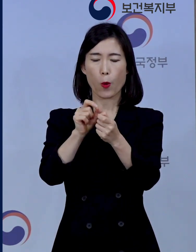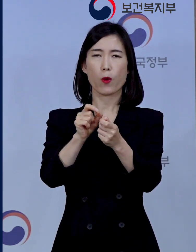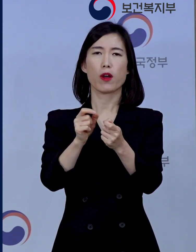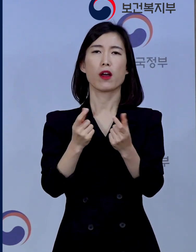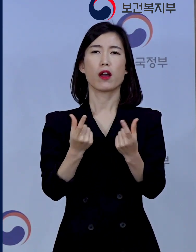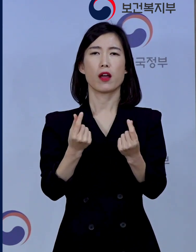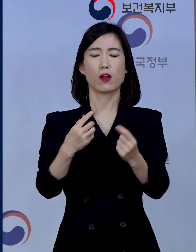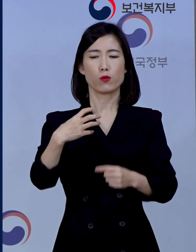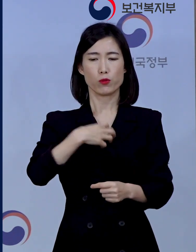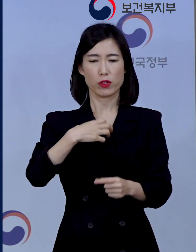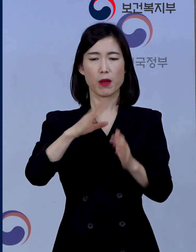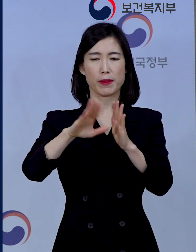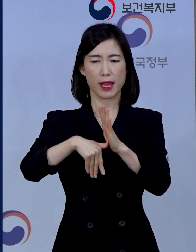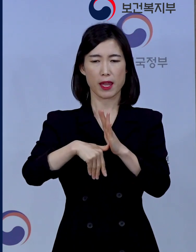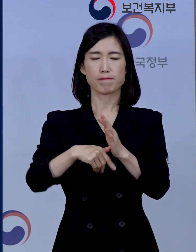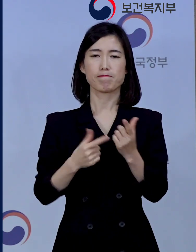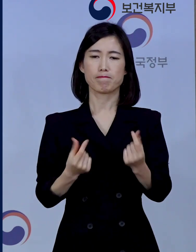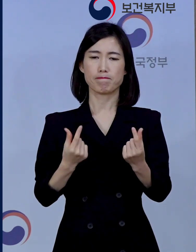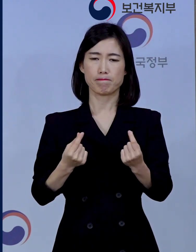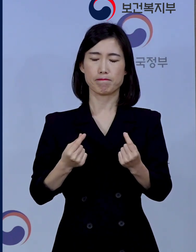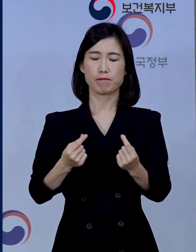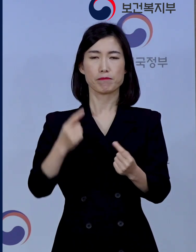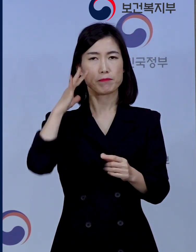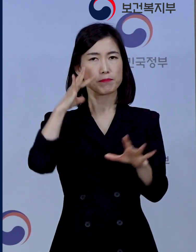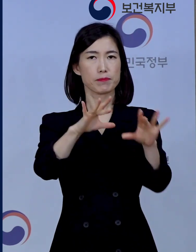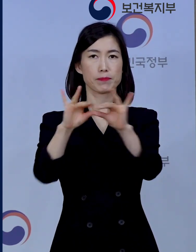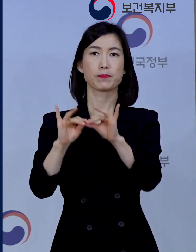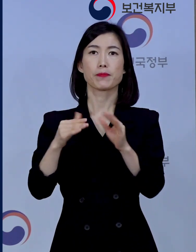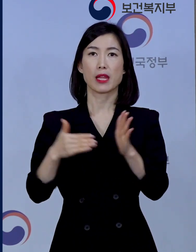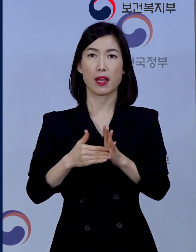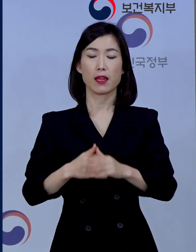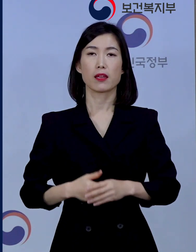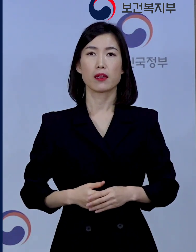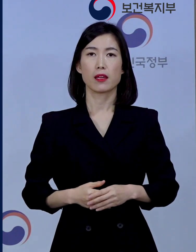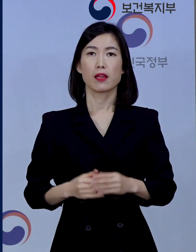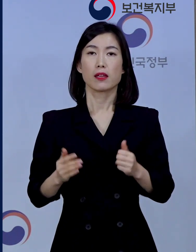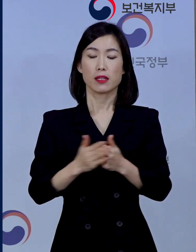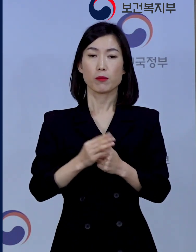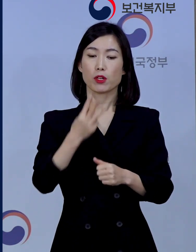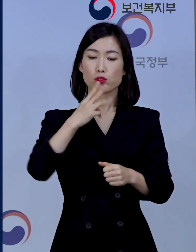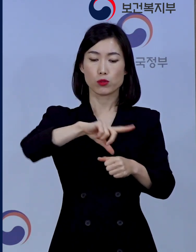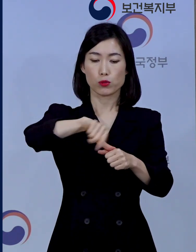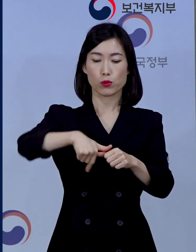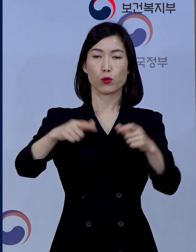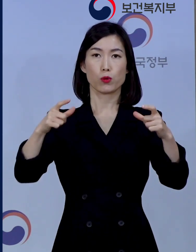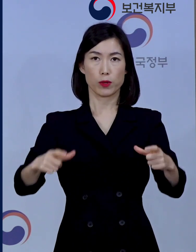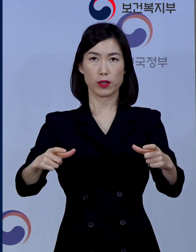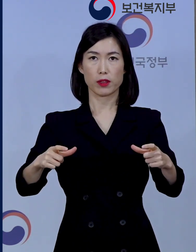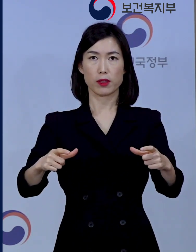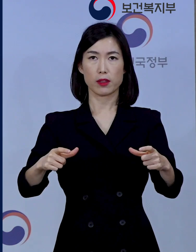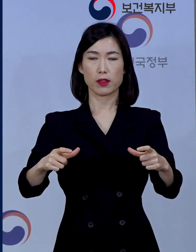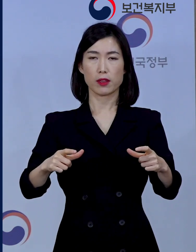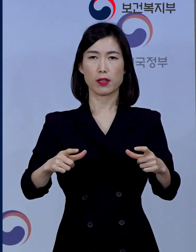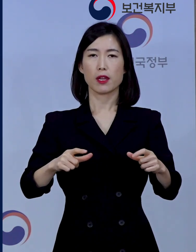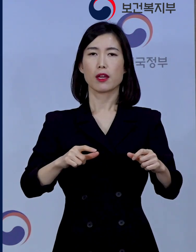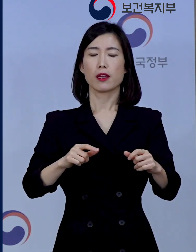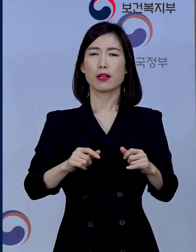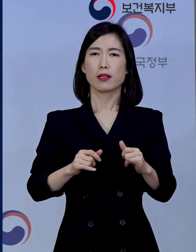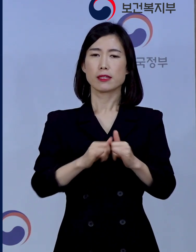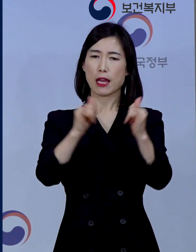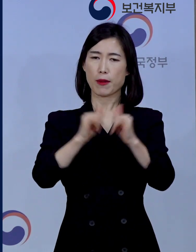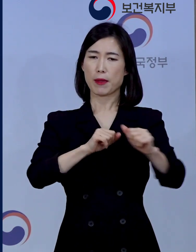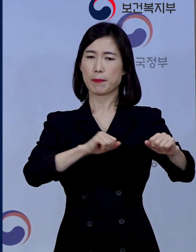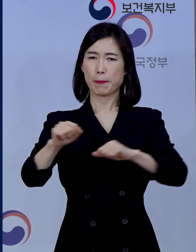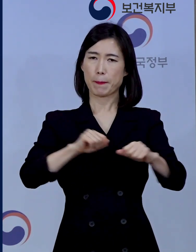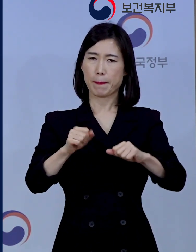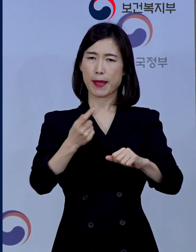팽창하기 직전의 위험한 상황이라고 결론 지었습니다. 이에 따라 수도권에 대해